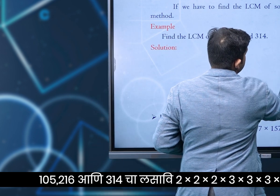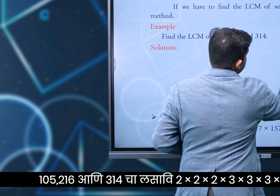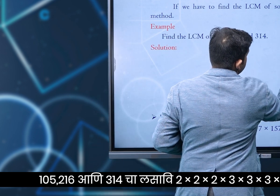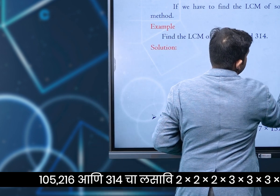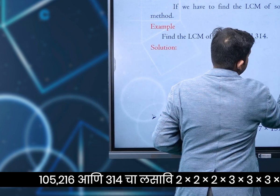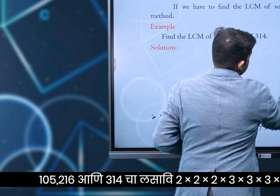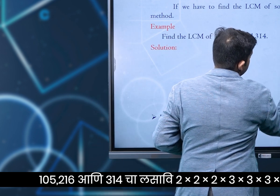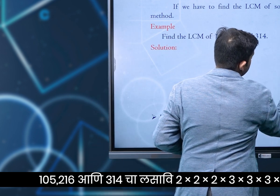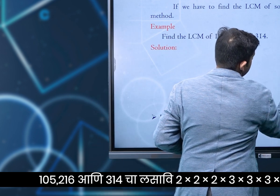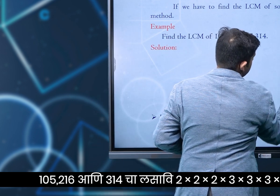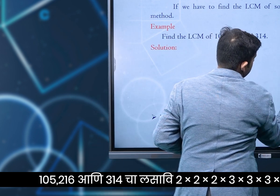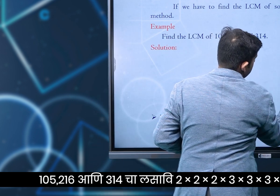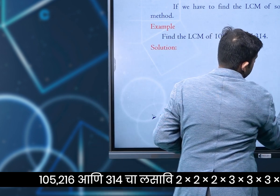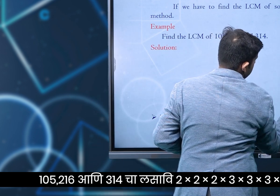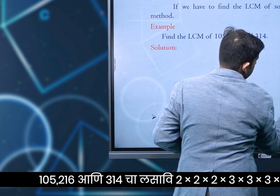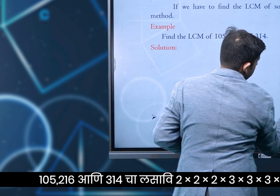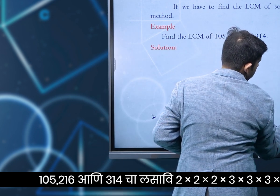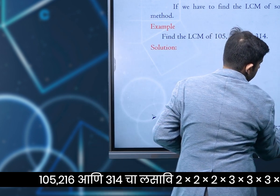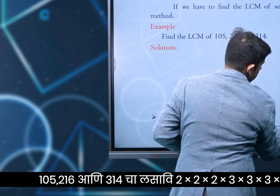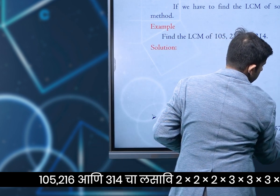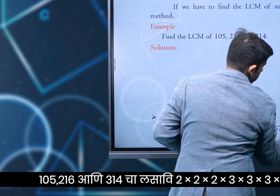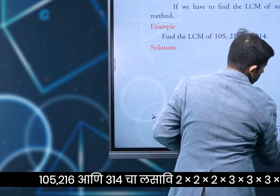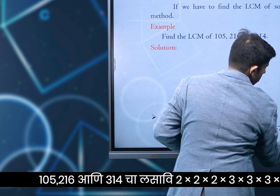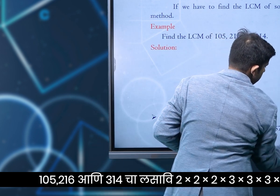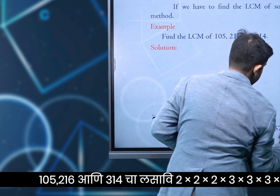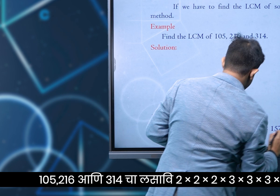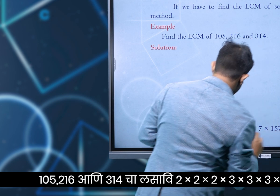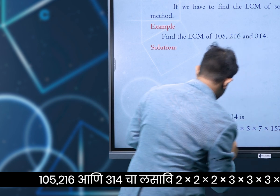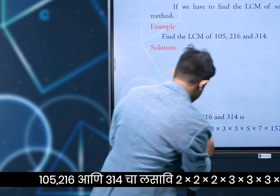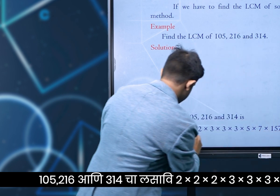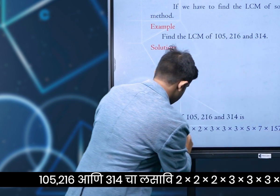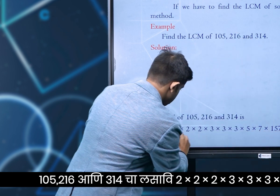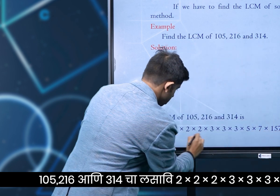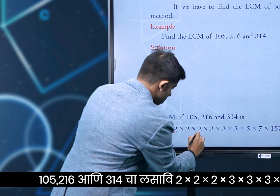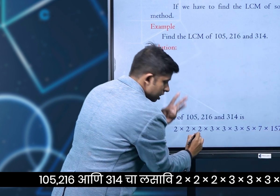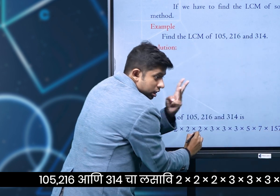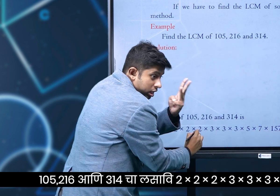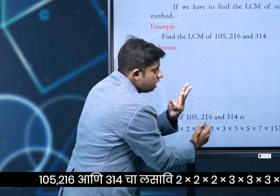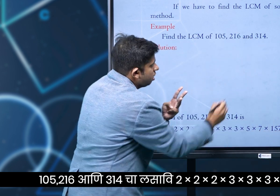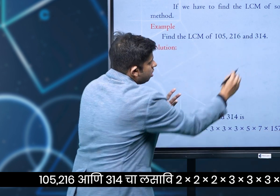3 गुणिले 5 गुणिले 7 गुणिले 157 बरोबर